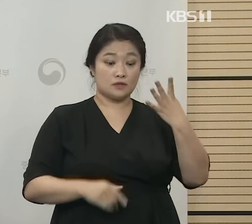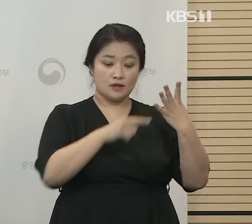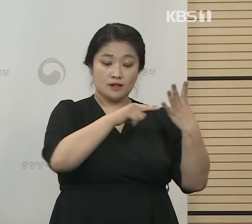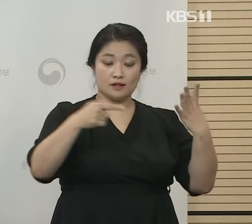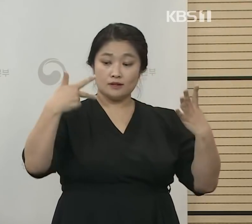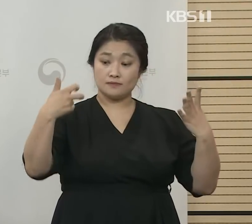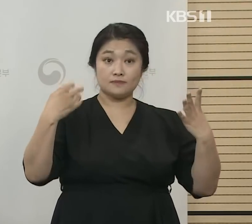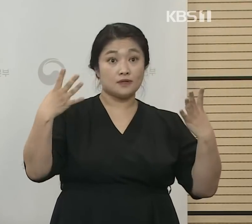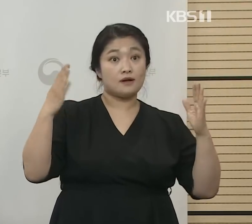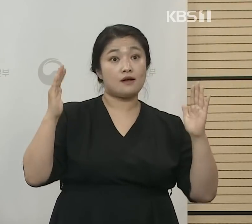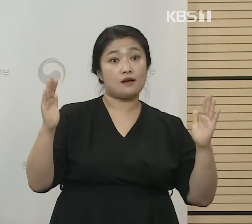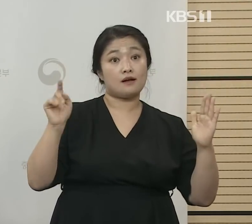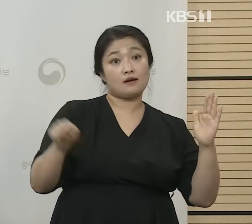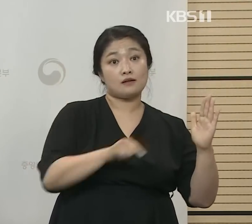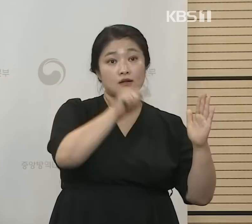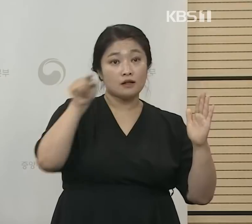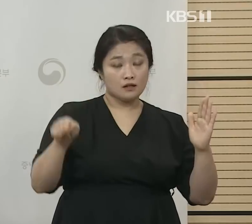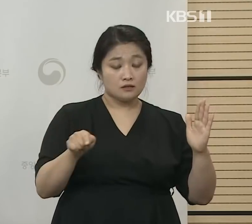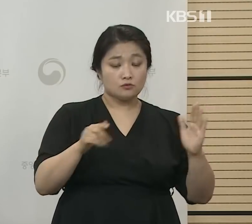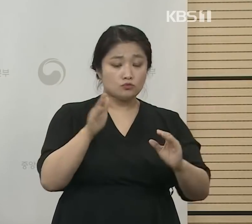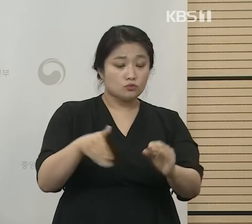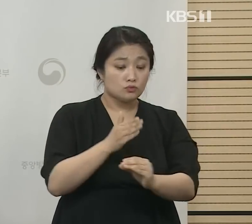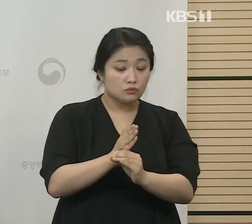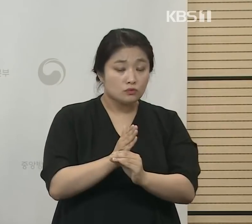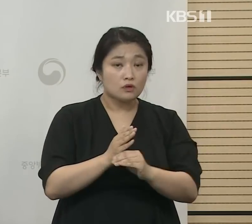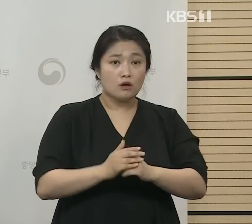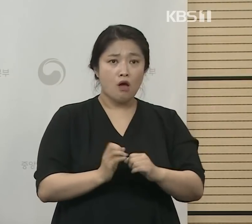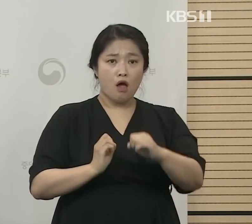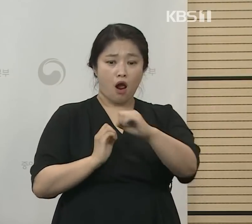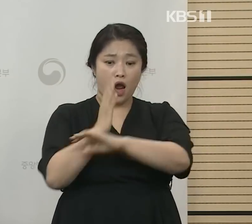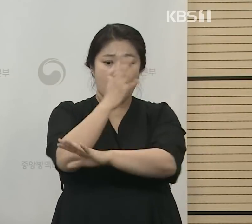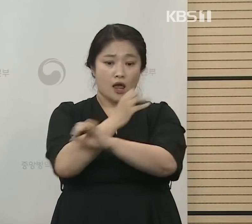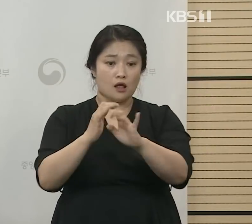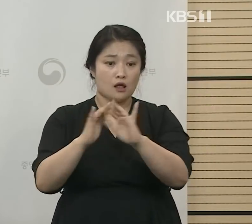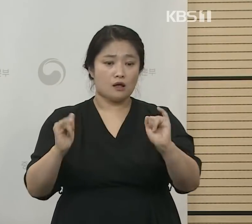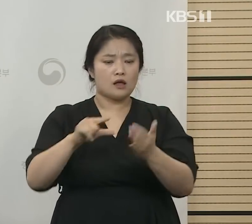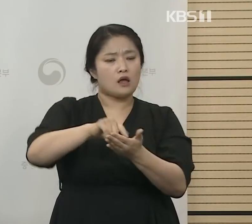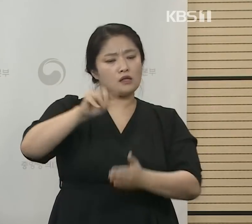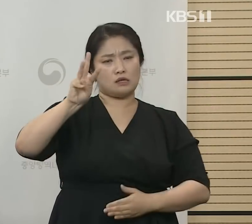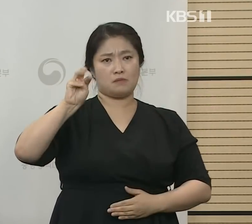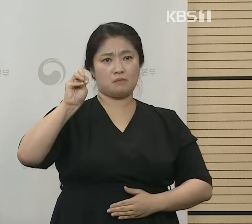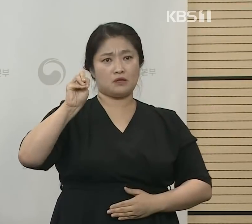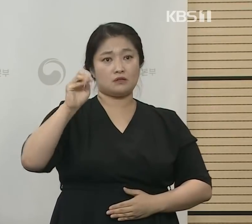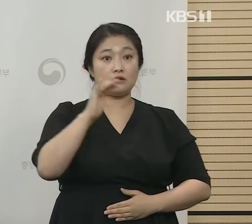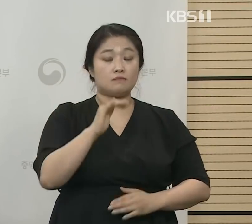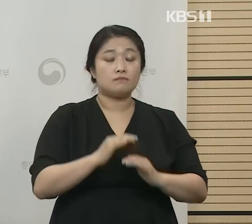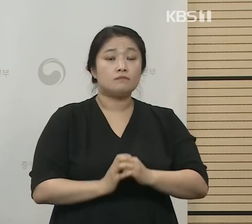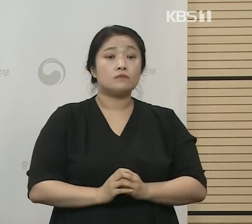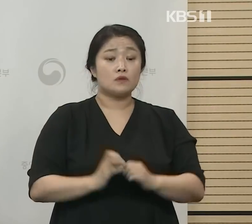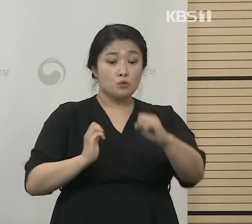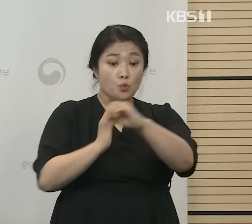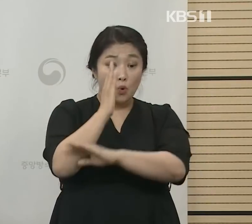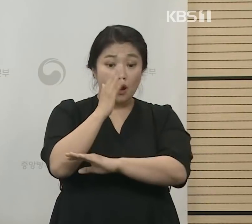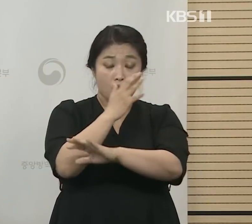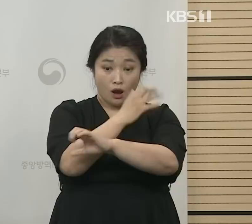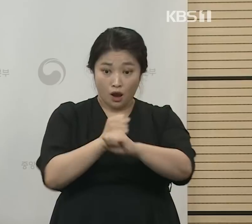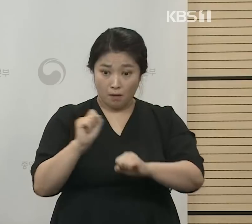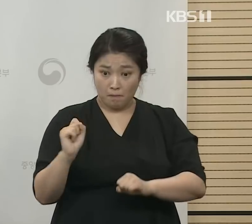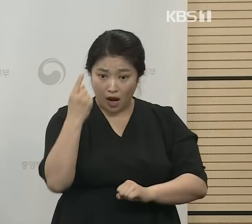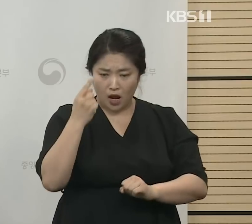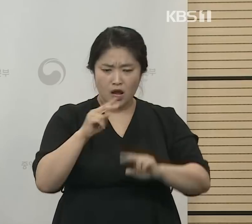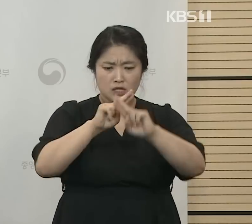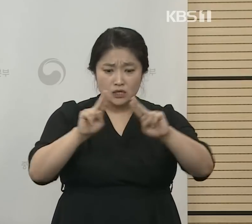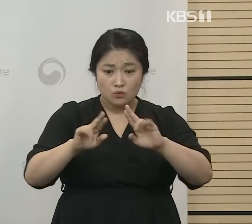64세에서 74세 접종 대상자 중 초과 예약자는 약 3만 명이며 초과 예약으로 인한